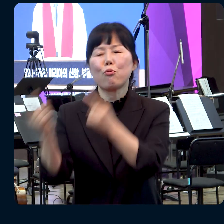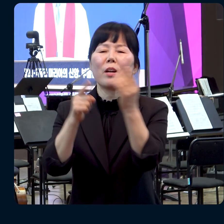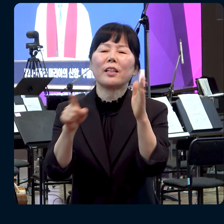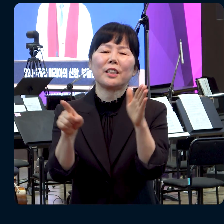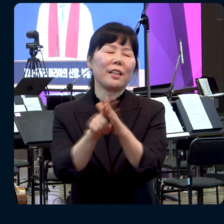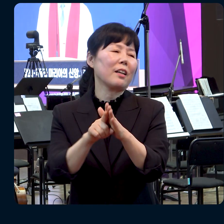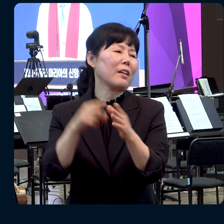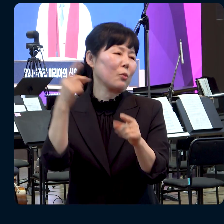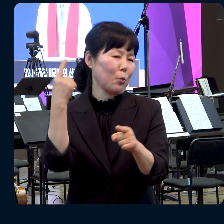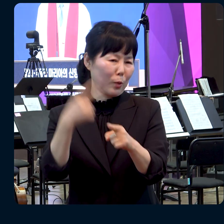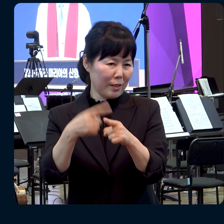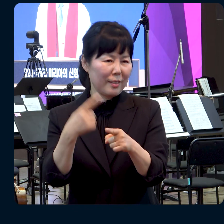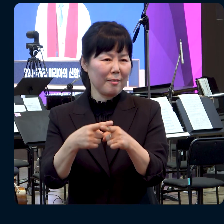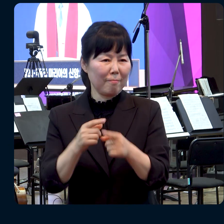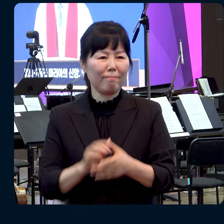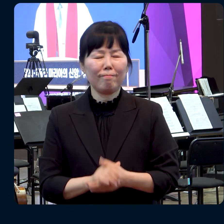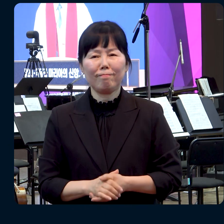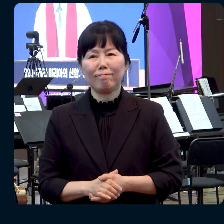신앙이에요.